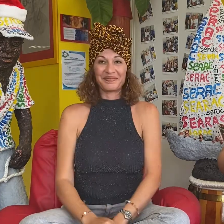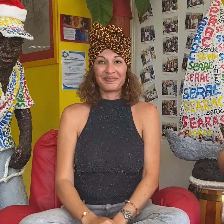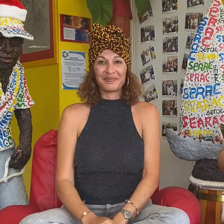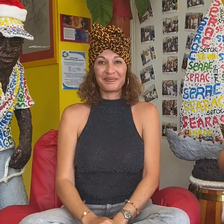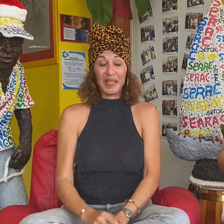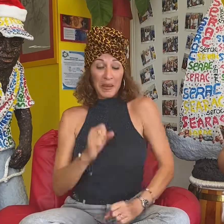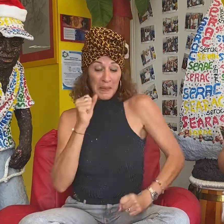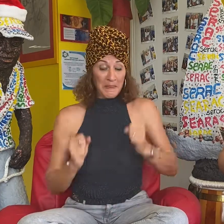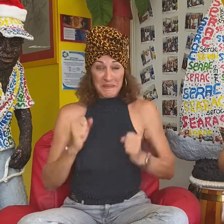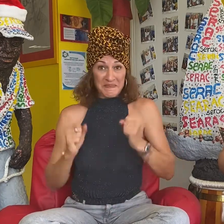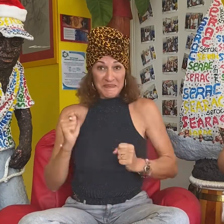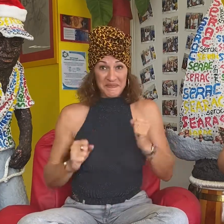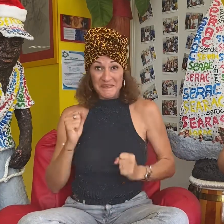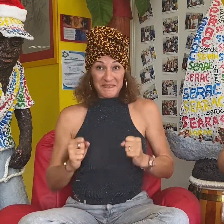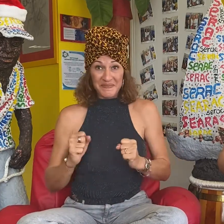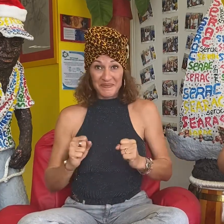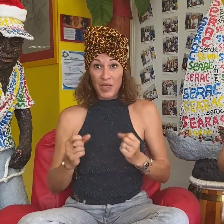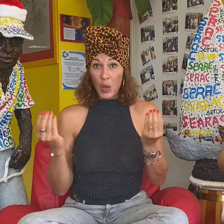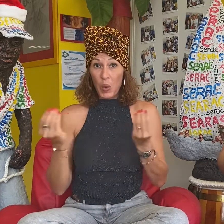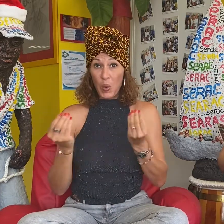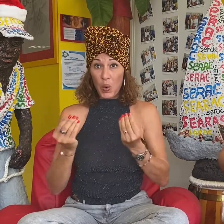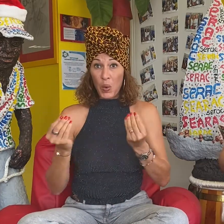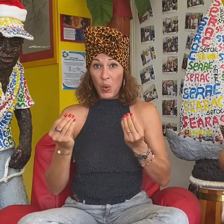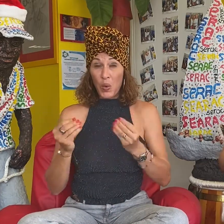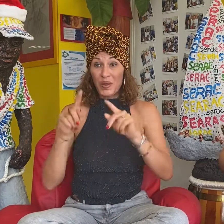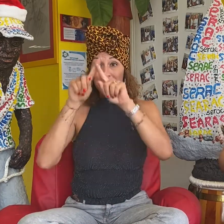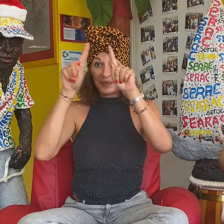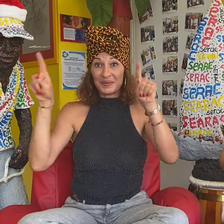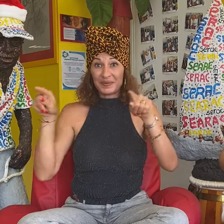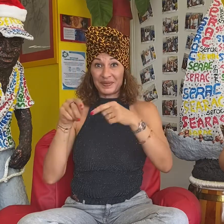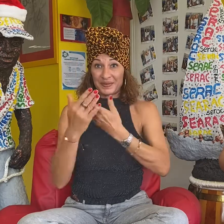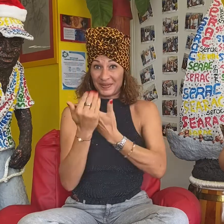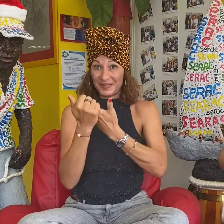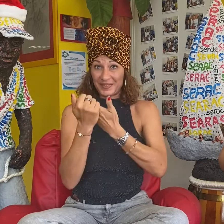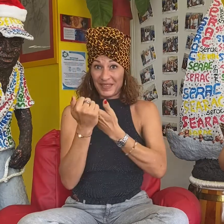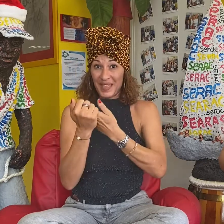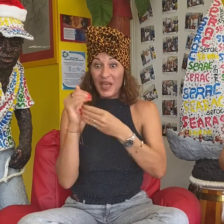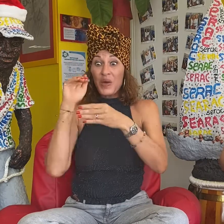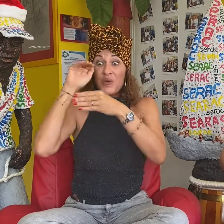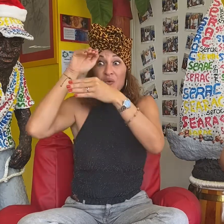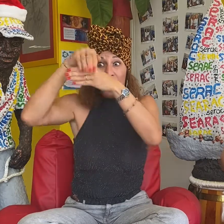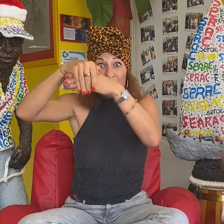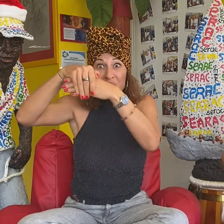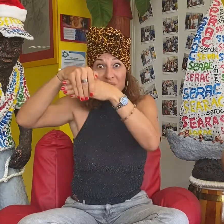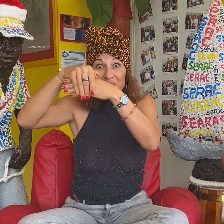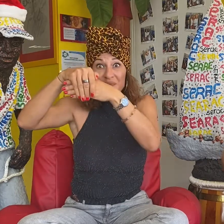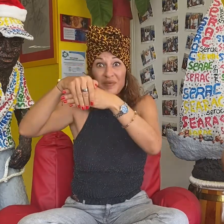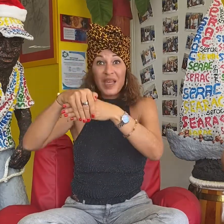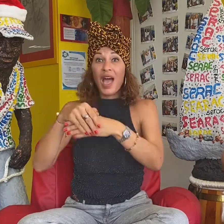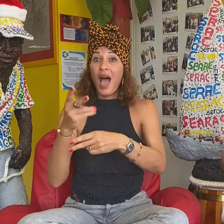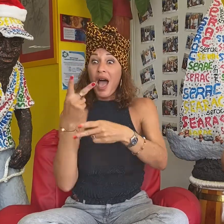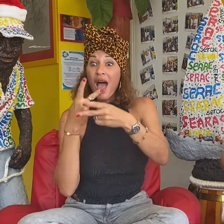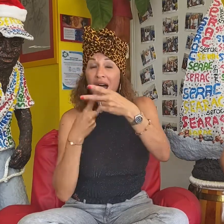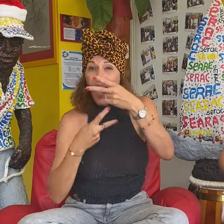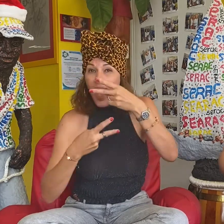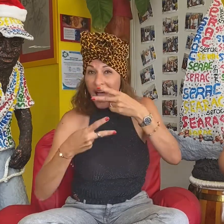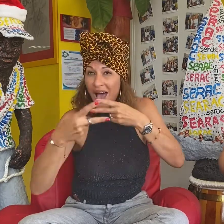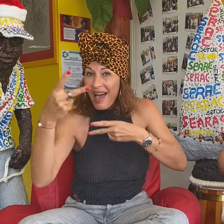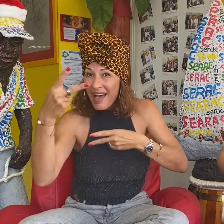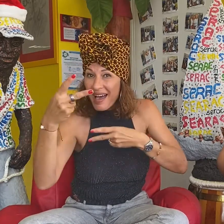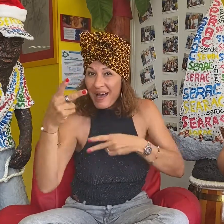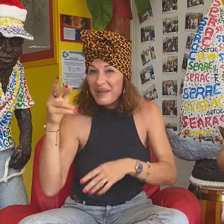Il court jusqu'à la boîte aux lettres. Il glisse les lettres. Les lettres sont envoyées au Père